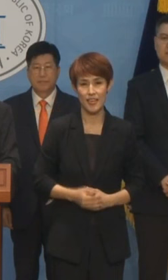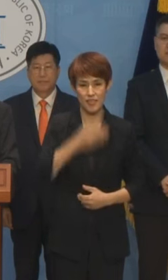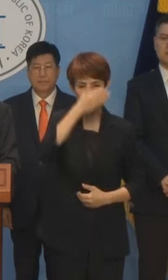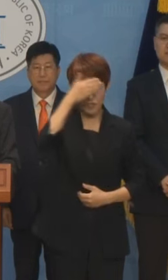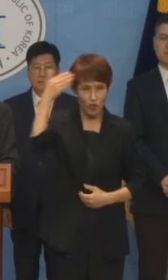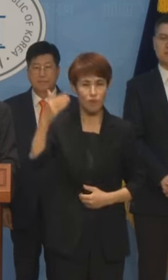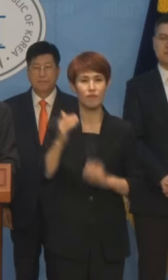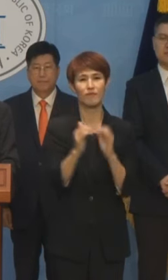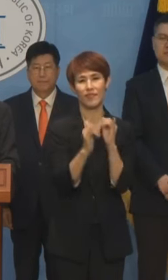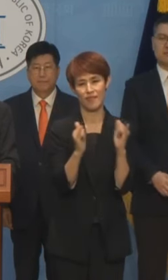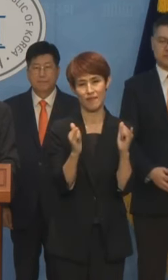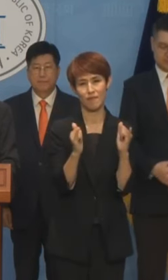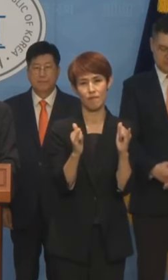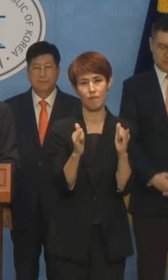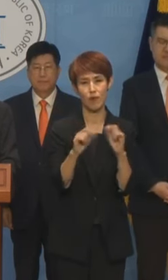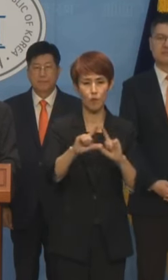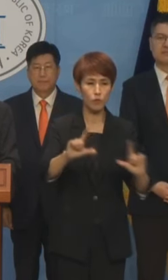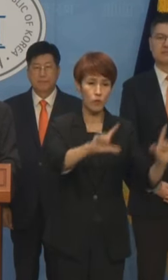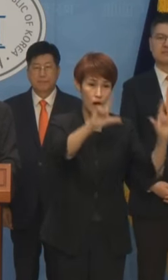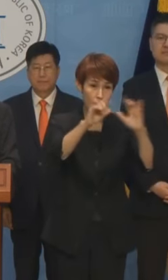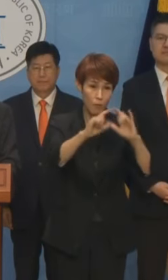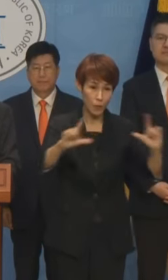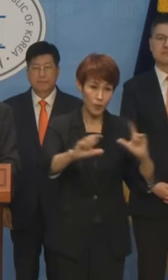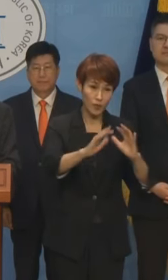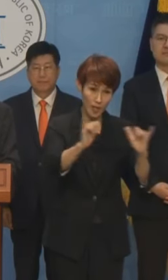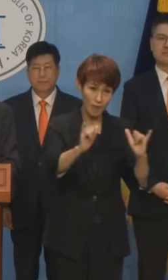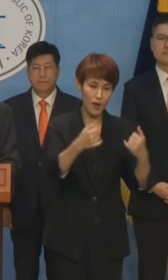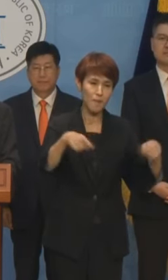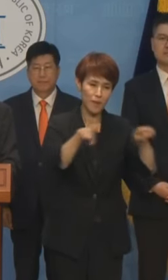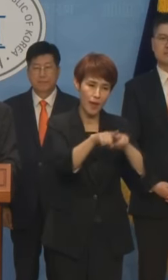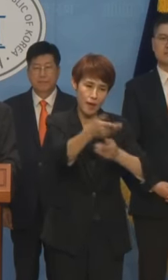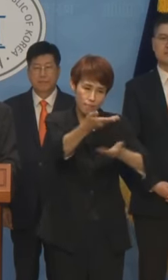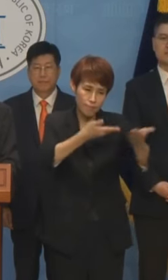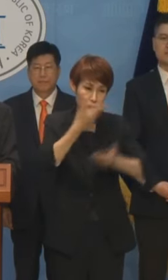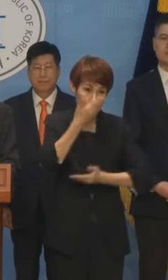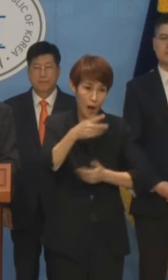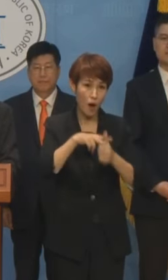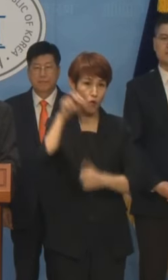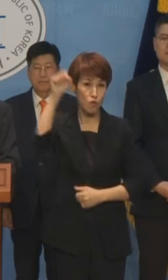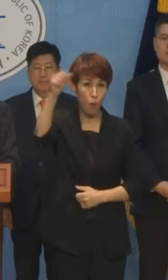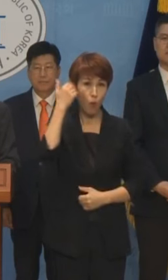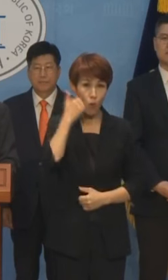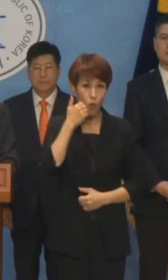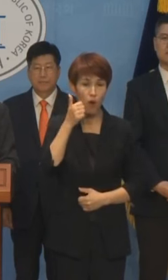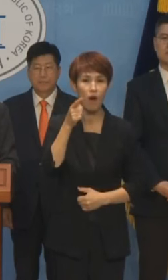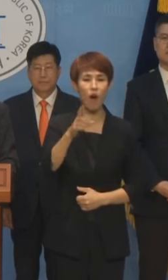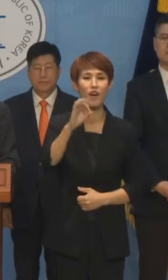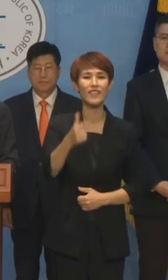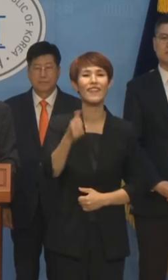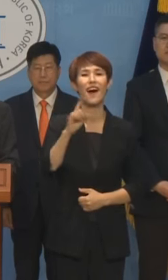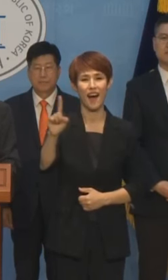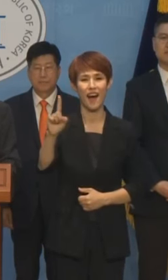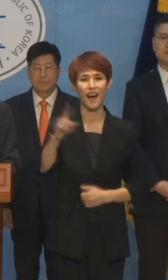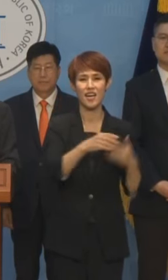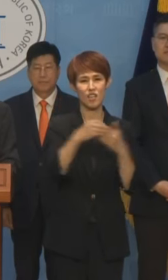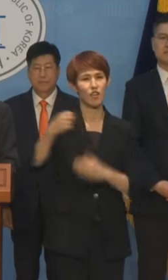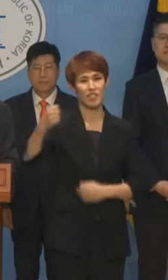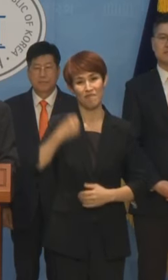세대, 서민들과 함께하고 호흡할 수 있는 후보, 허은하 후보의